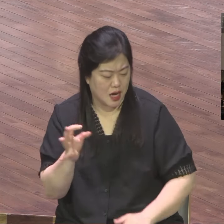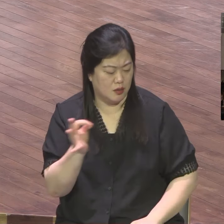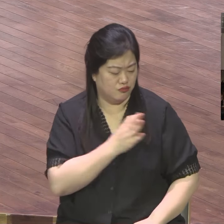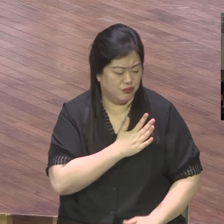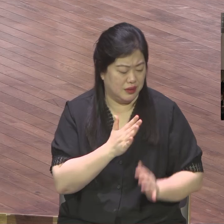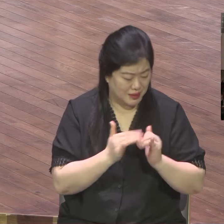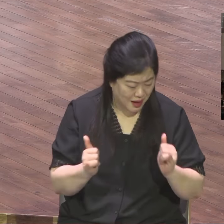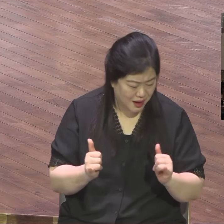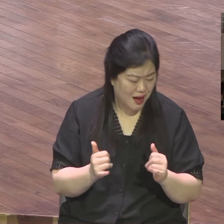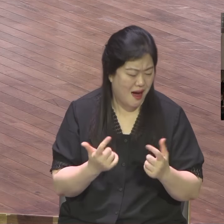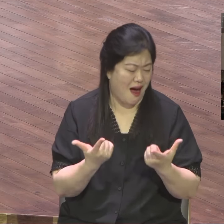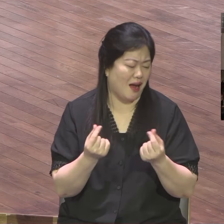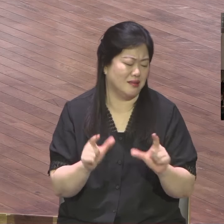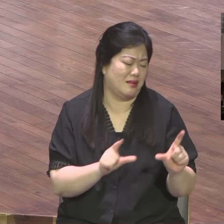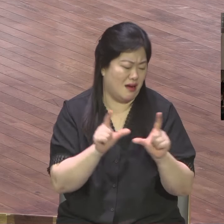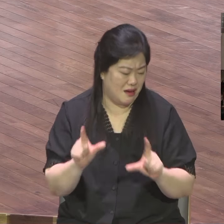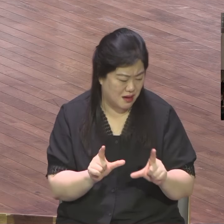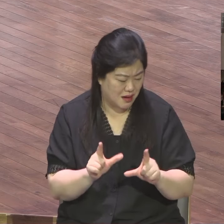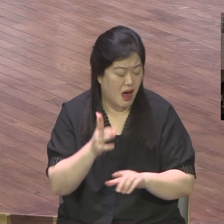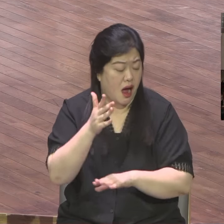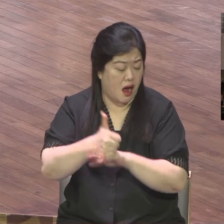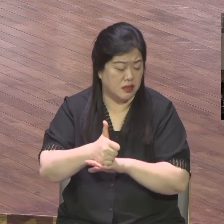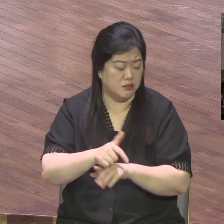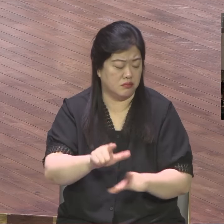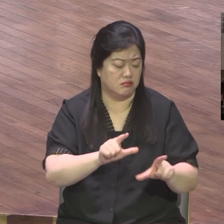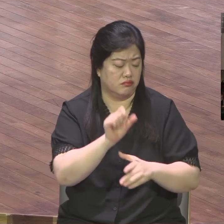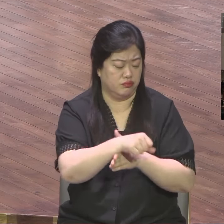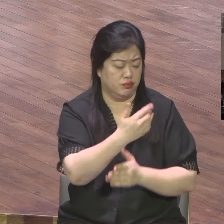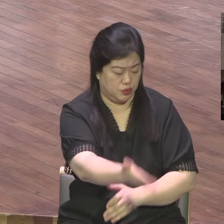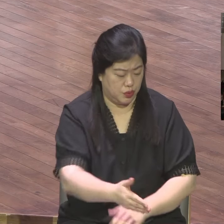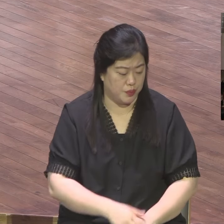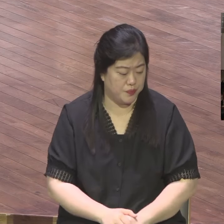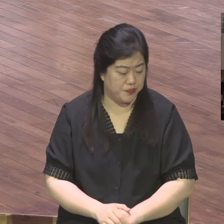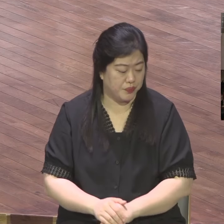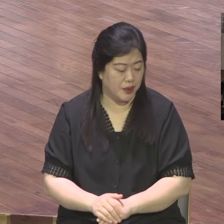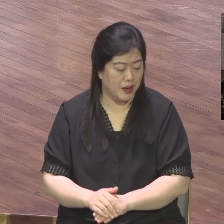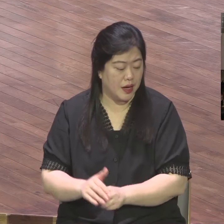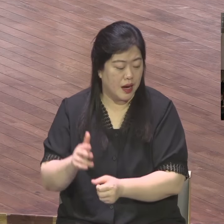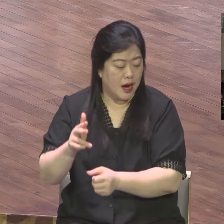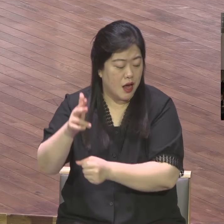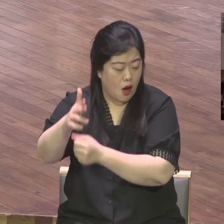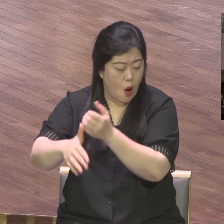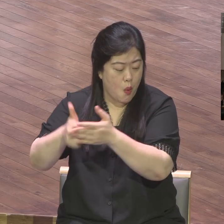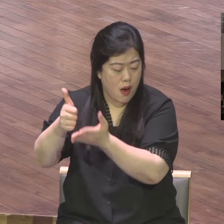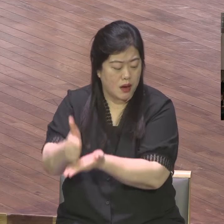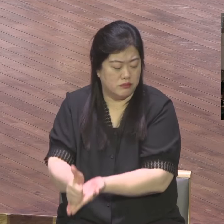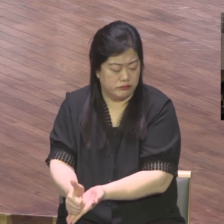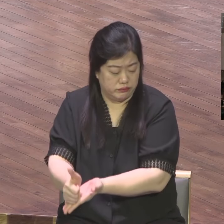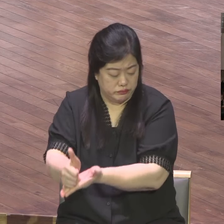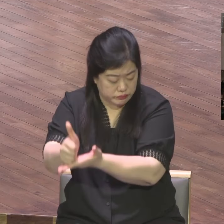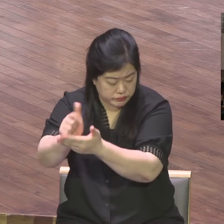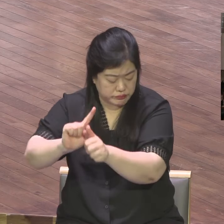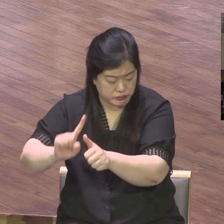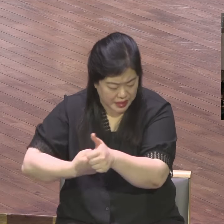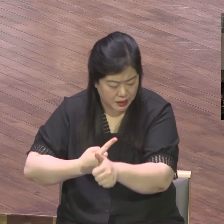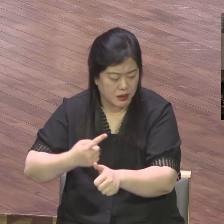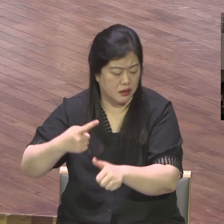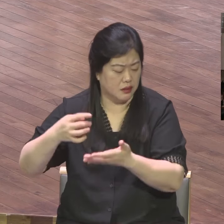여호와시니라. 4절에는요 겸손과 여호와를 경외함에 보상은 재물과 영광과